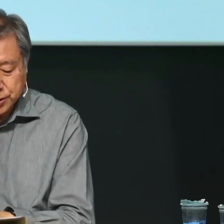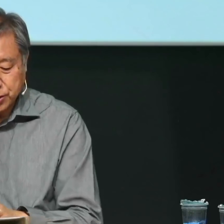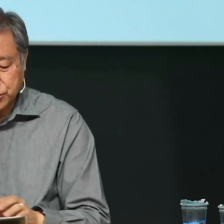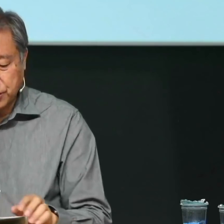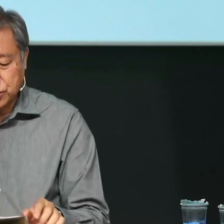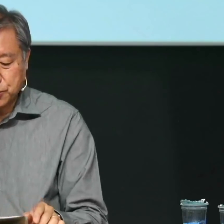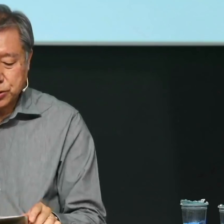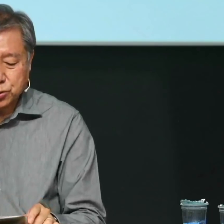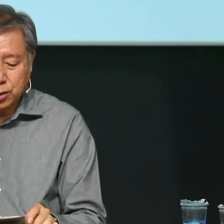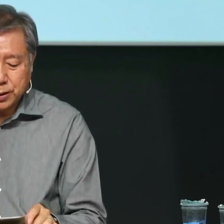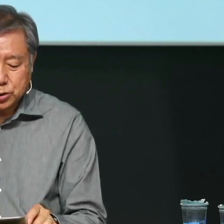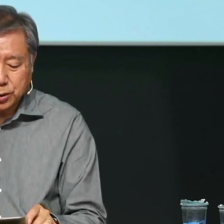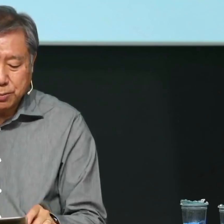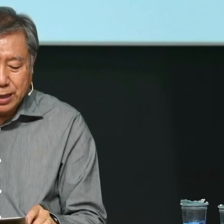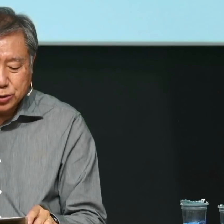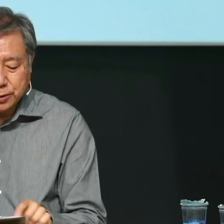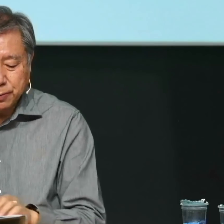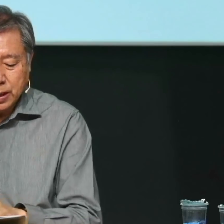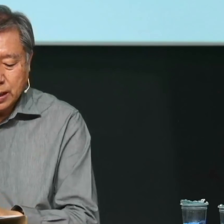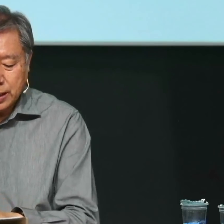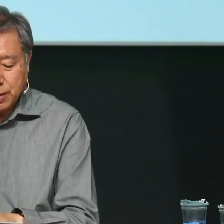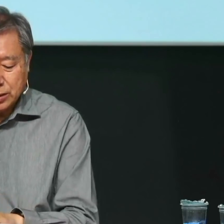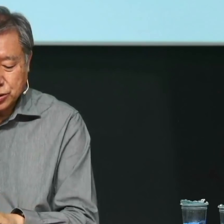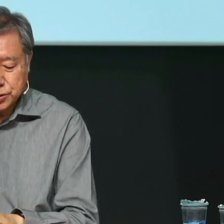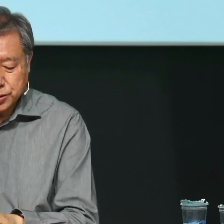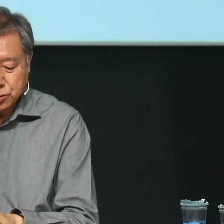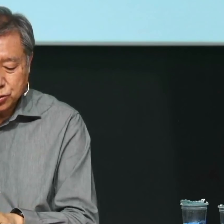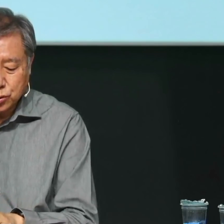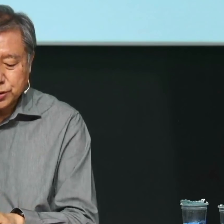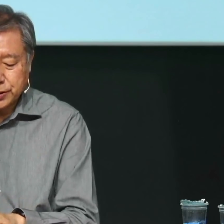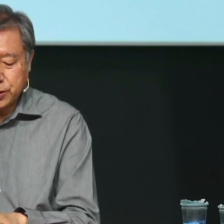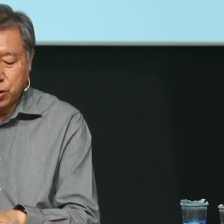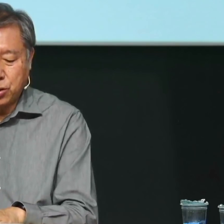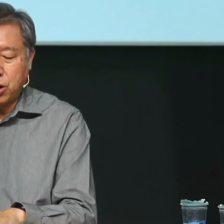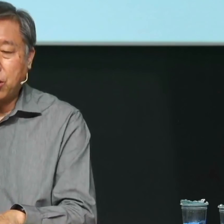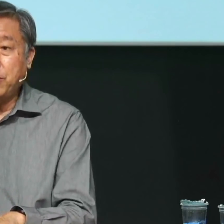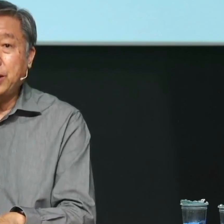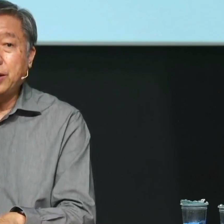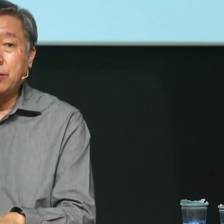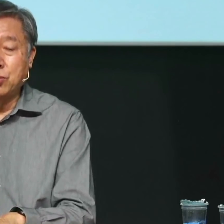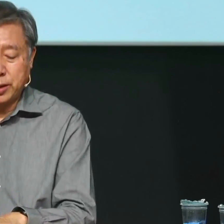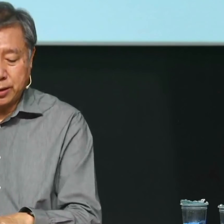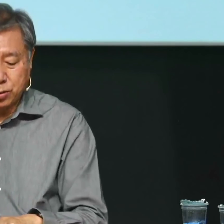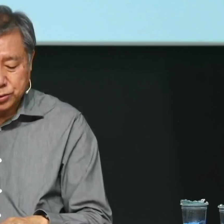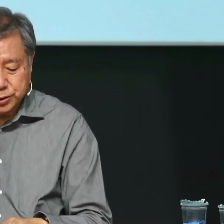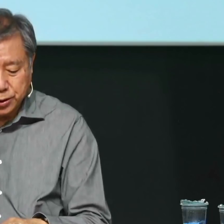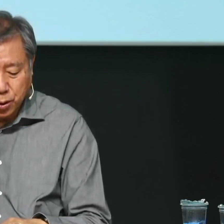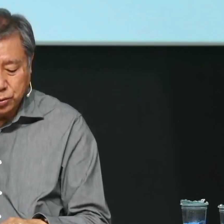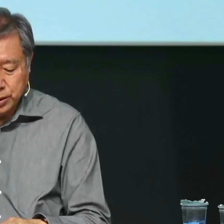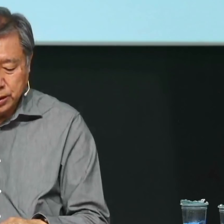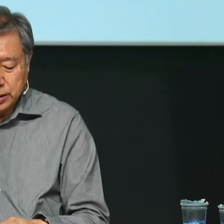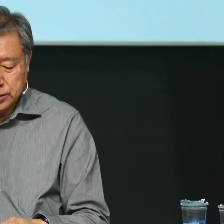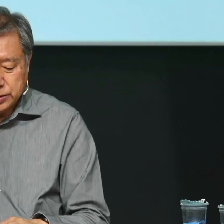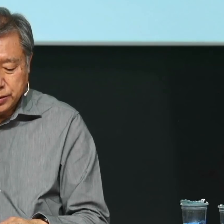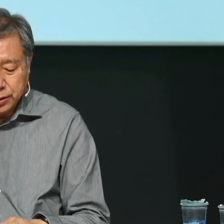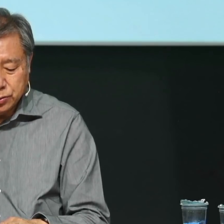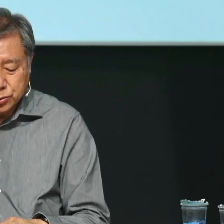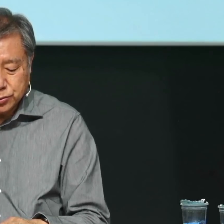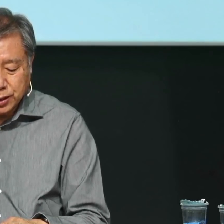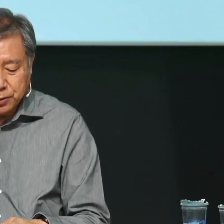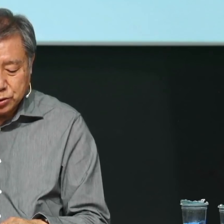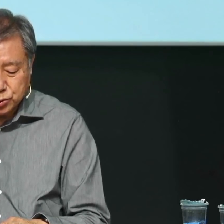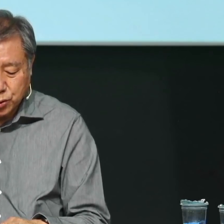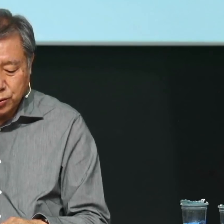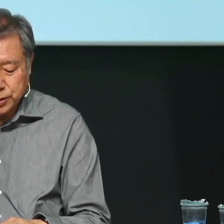27, criou Deus, pois, o homem à sua imagem, a imagem de Deus os criou, homem e mulher os criou, e Deus